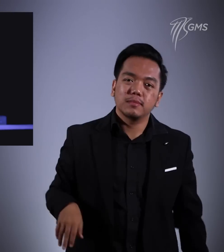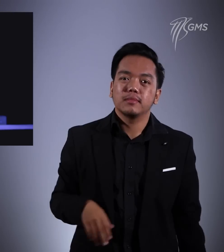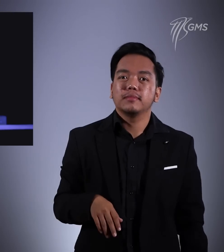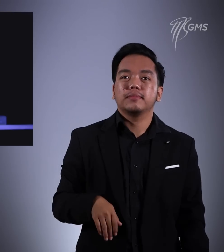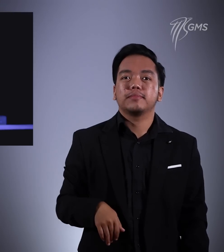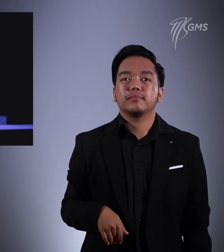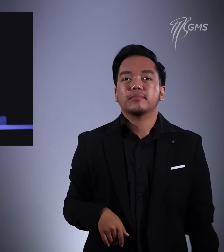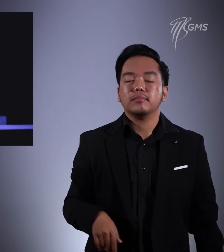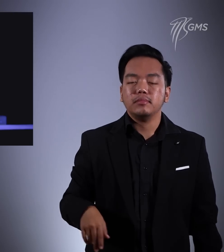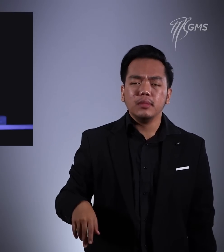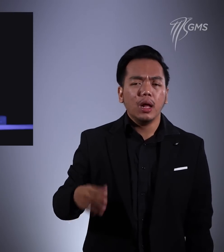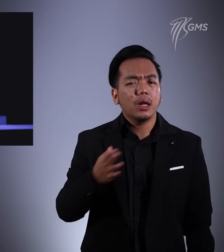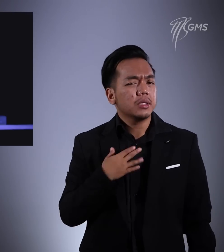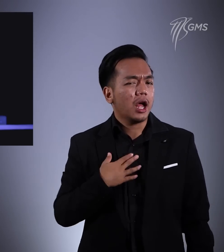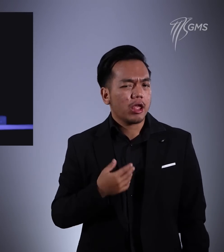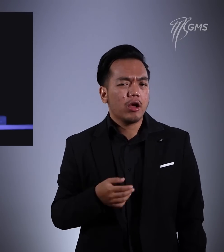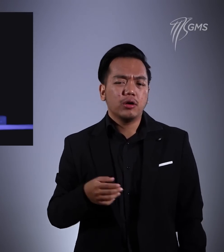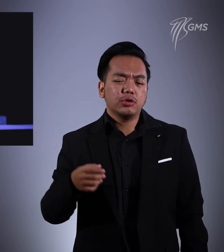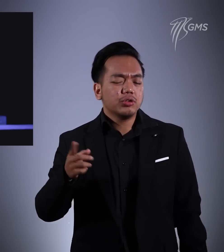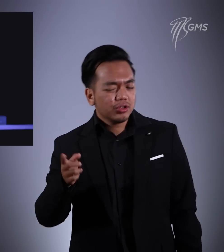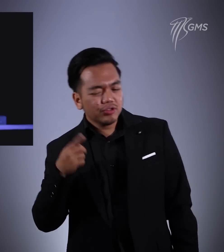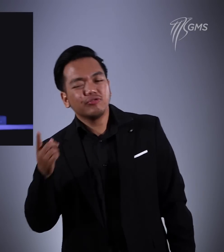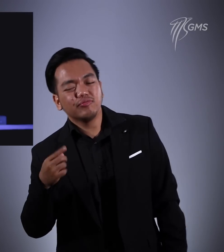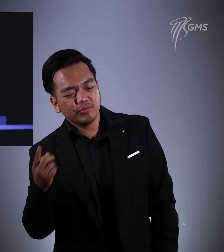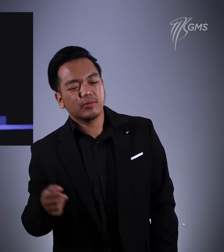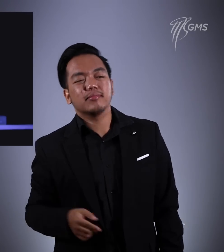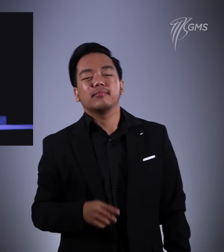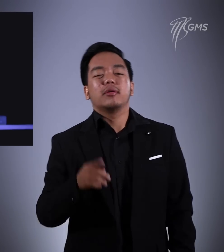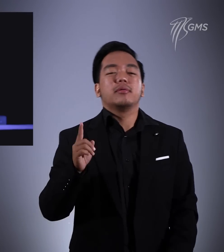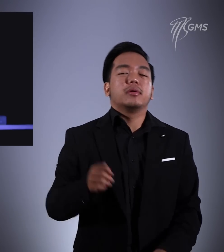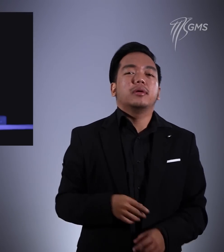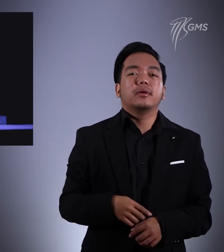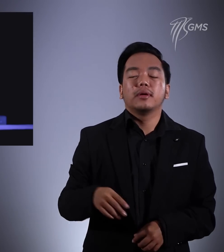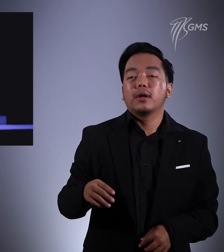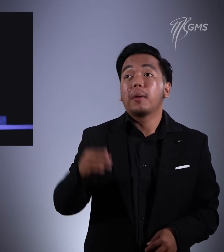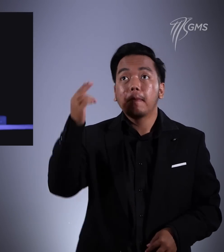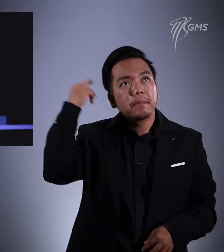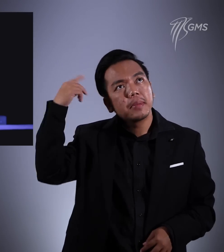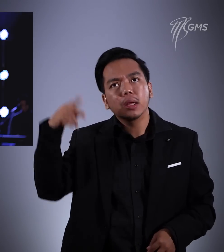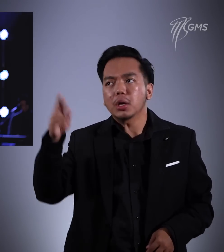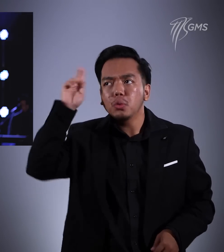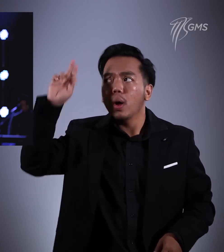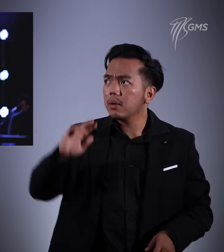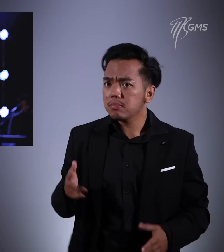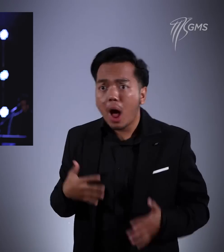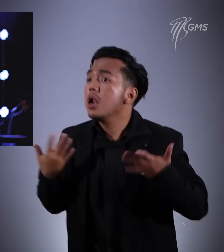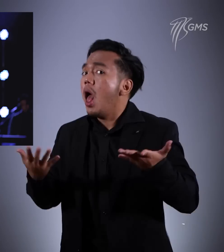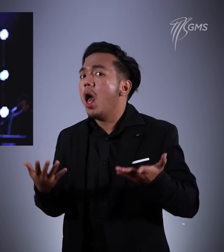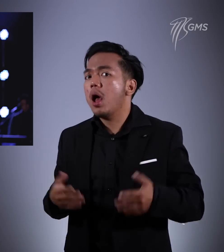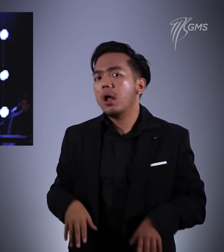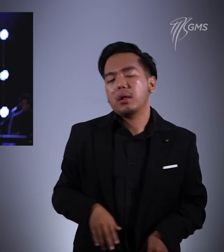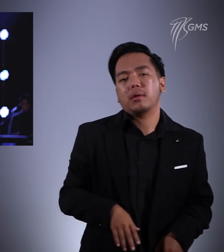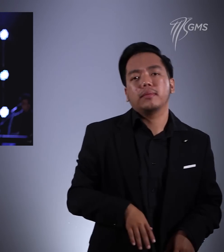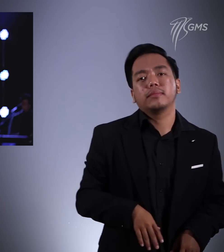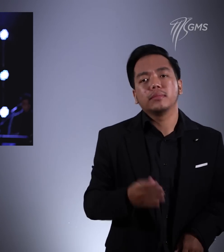bahwa Tuhan itu pasti murka, saya salah paham dengan dia. Tapi ternyata beliau sabar dan panjang sabar. Saya ngomong begini bukan berarti Tuhan